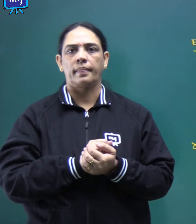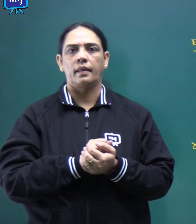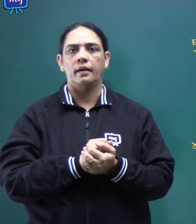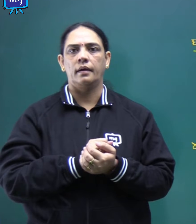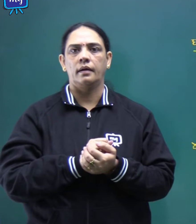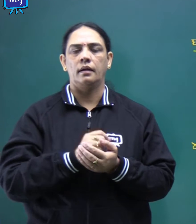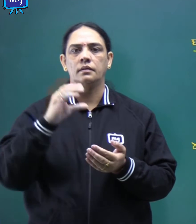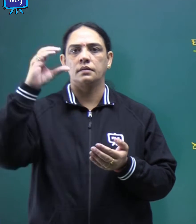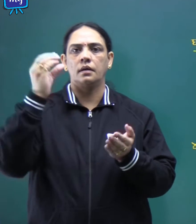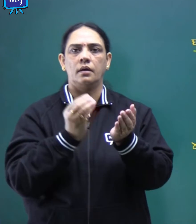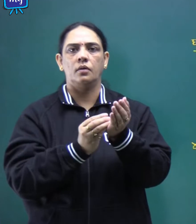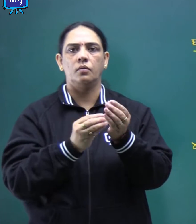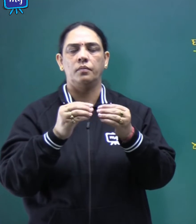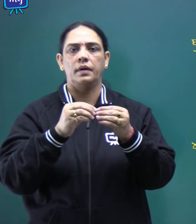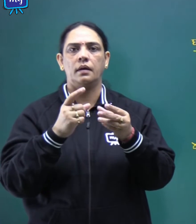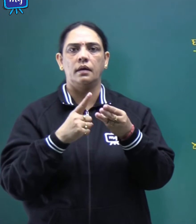घन।